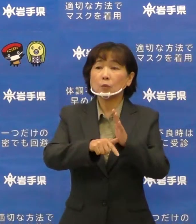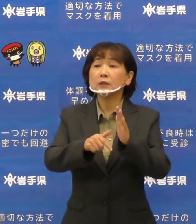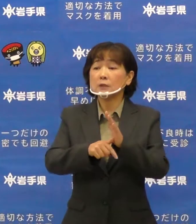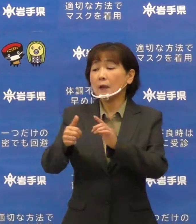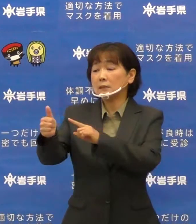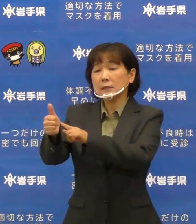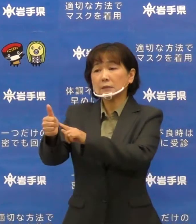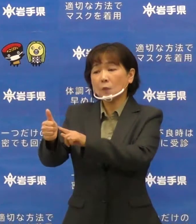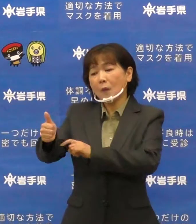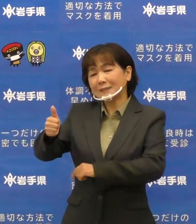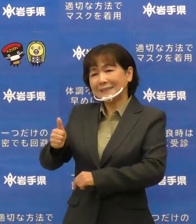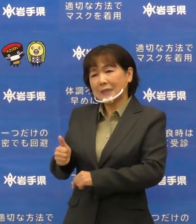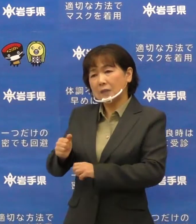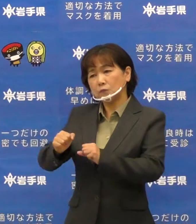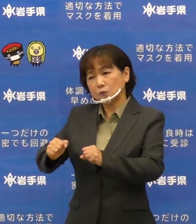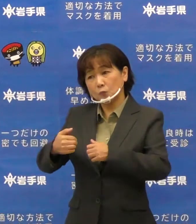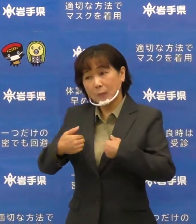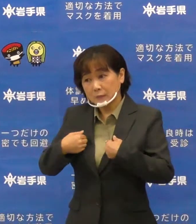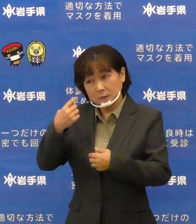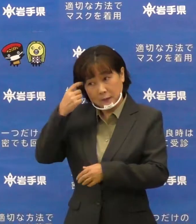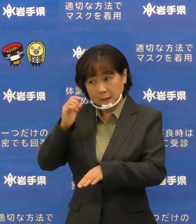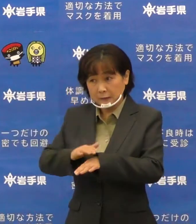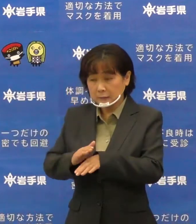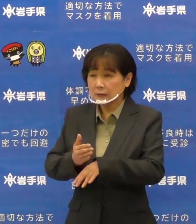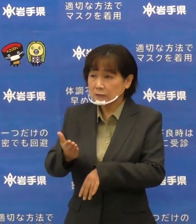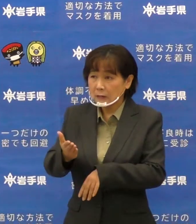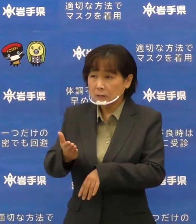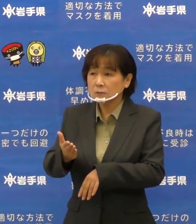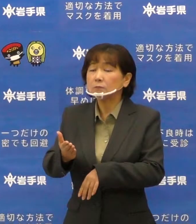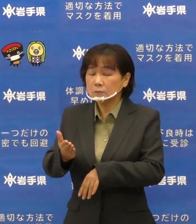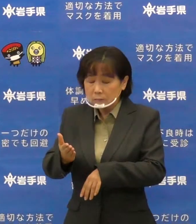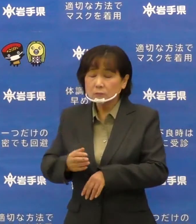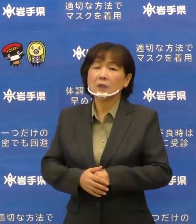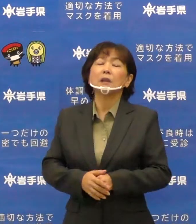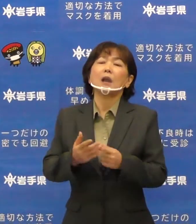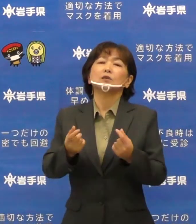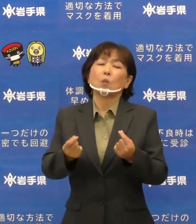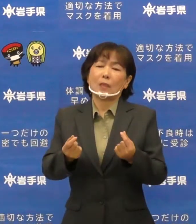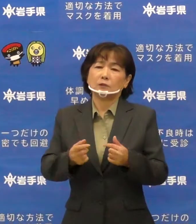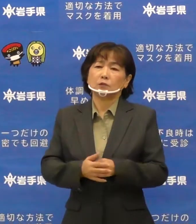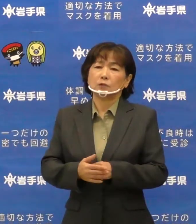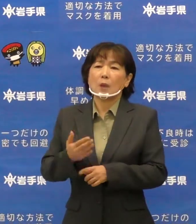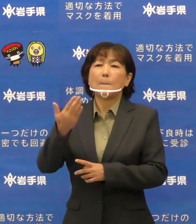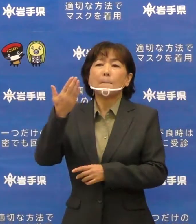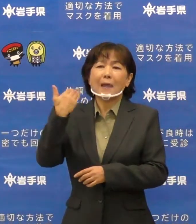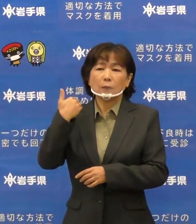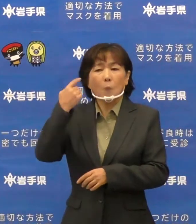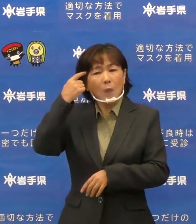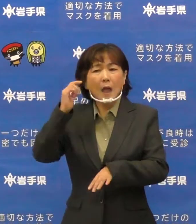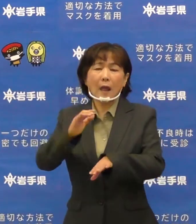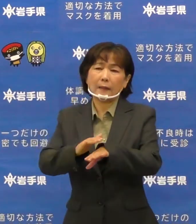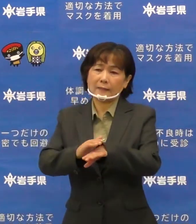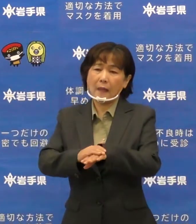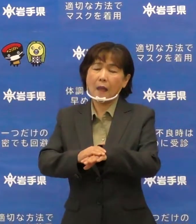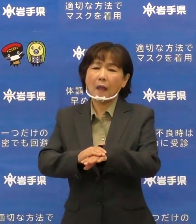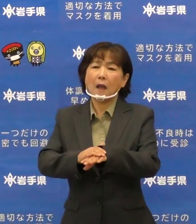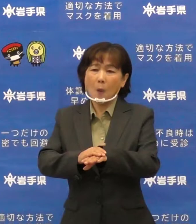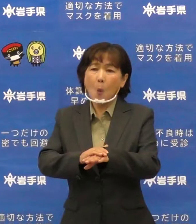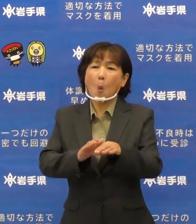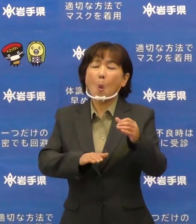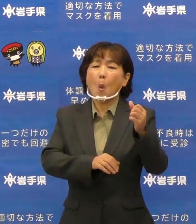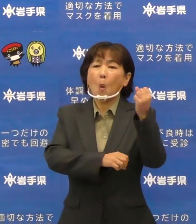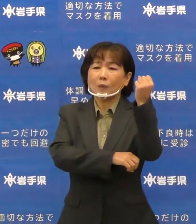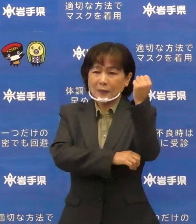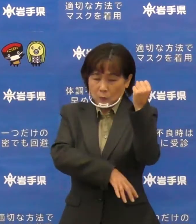うそういう当時の国民民主党を基軸とし、まあ、当時のこの